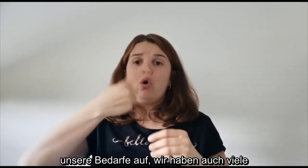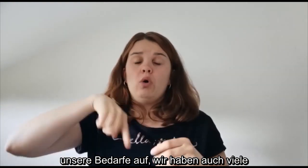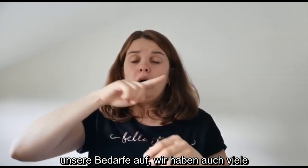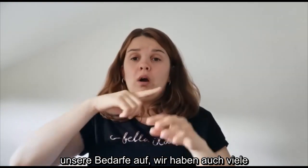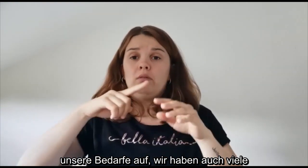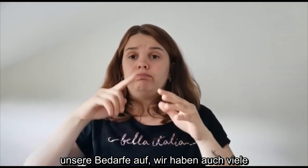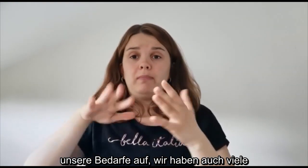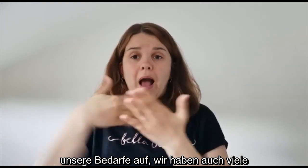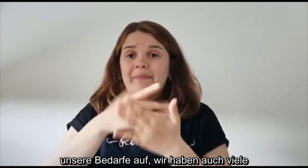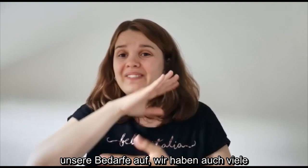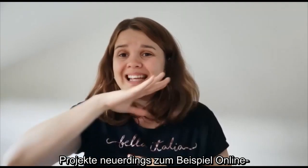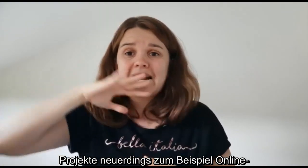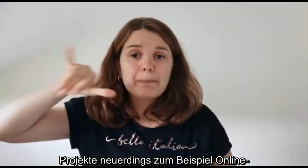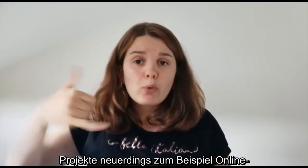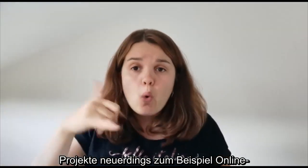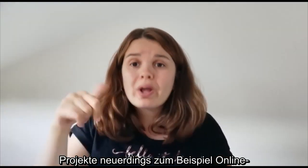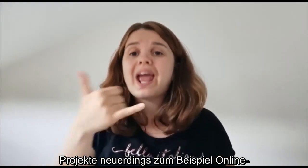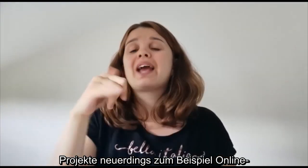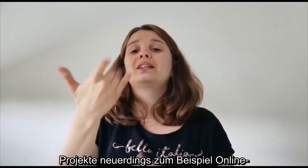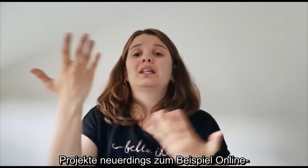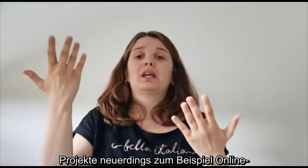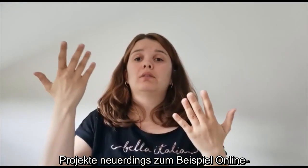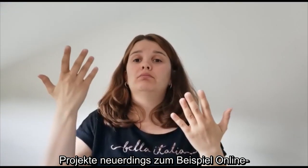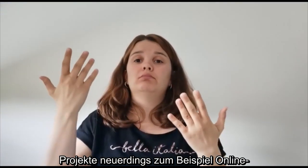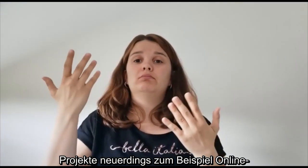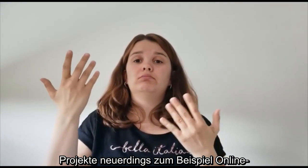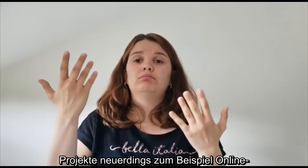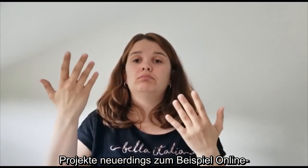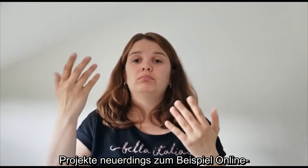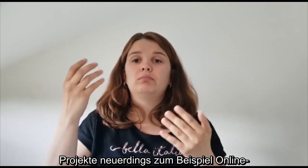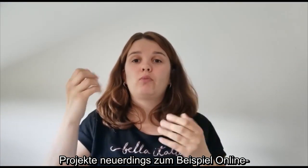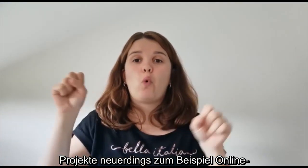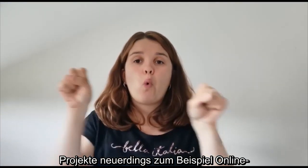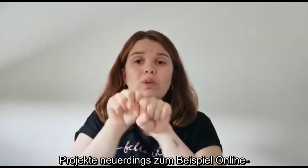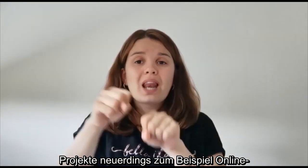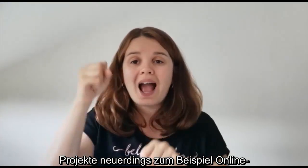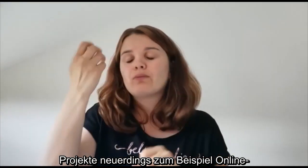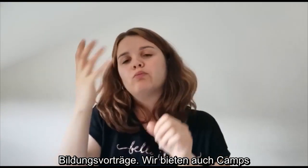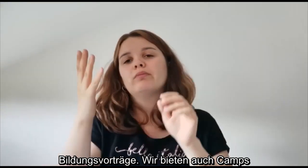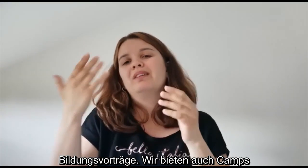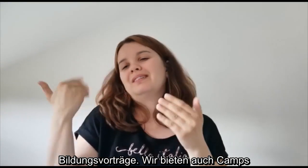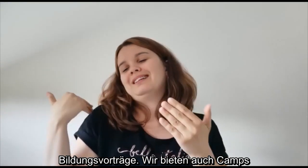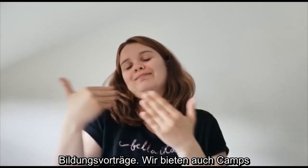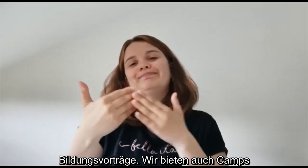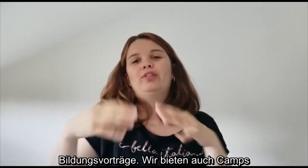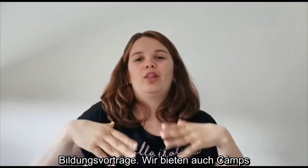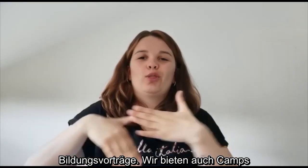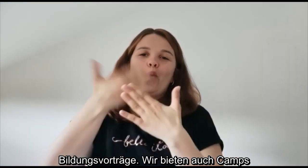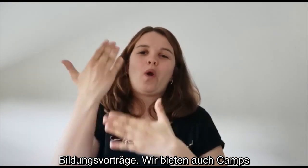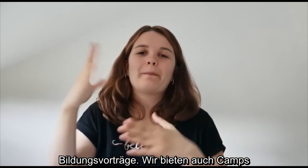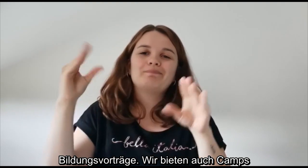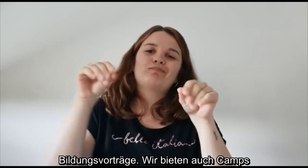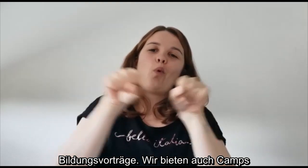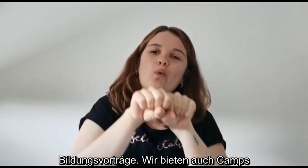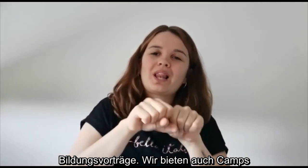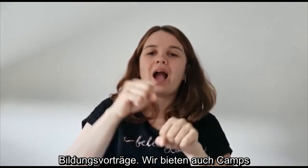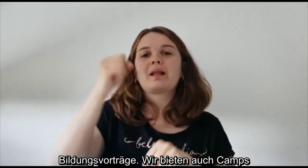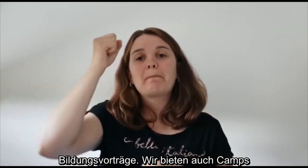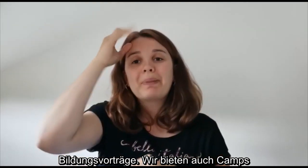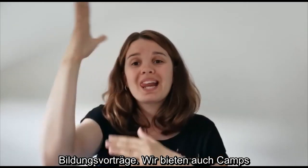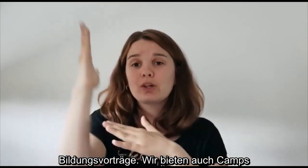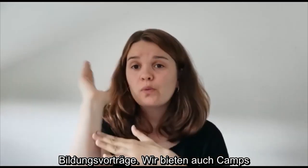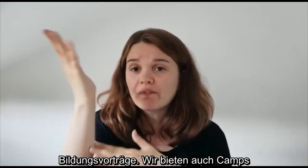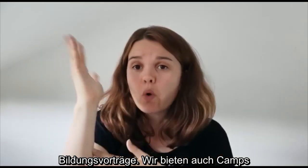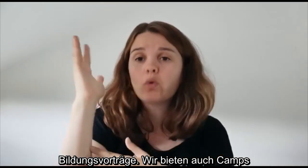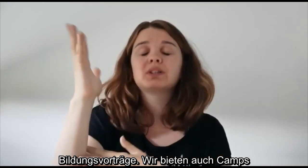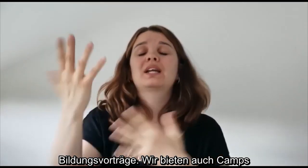Wir haben auch viele Projekte Neuerdings zum Beispiel Online-Bildungsvorträge Wir